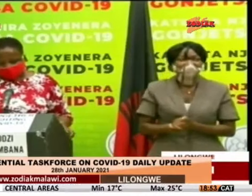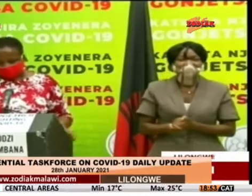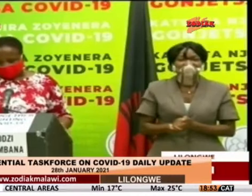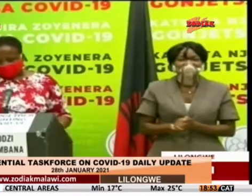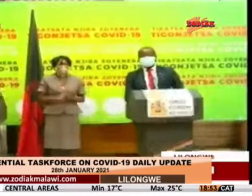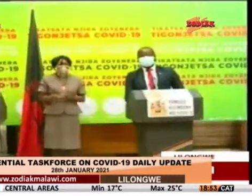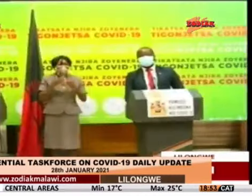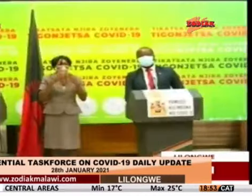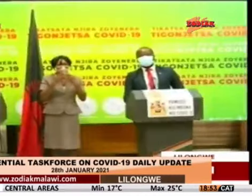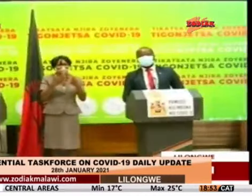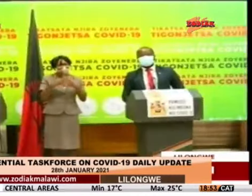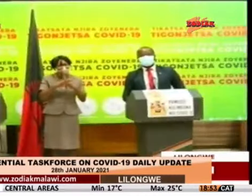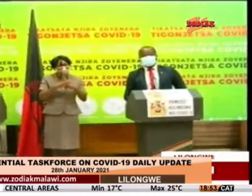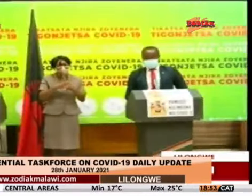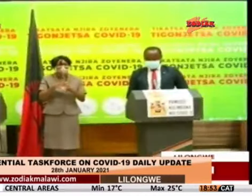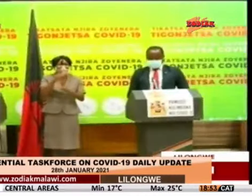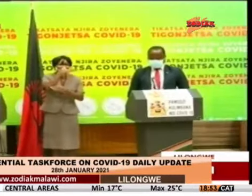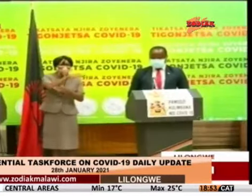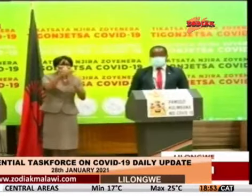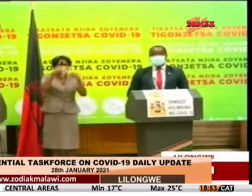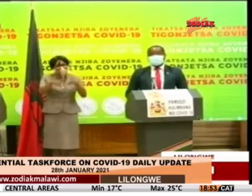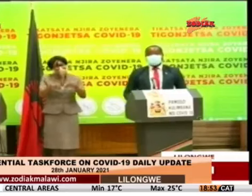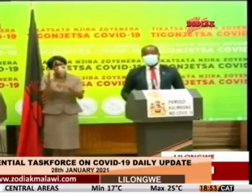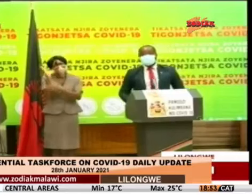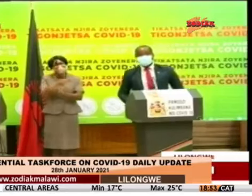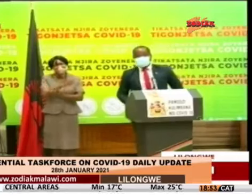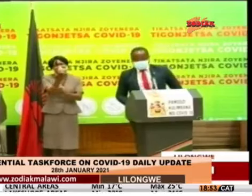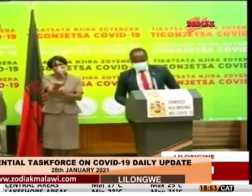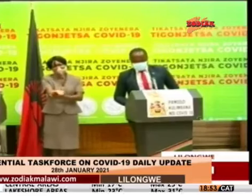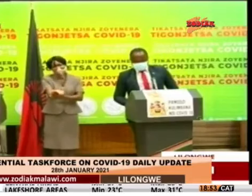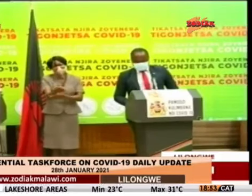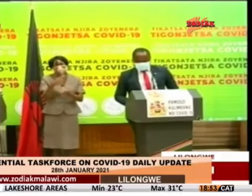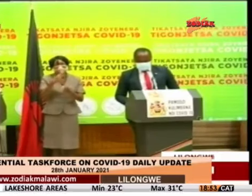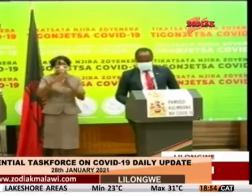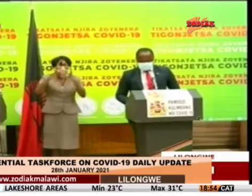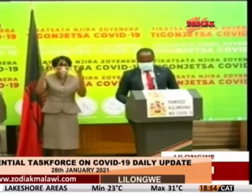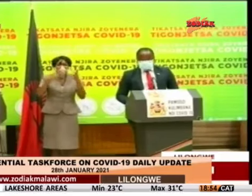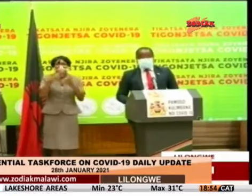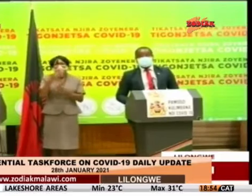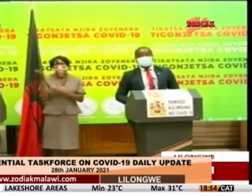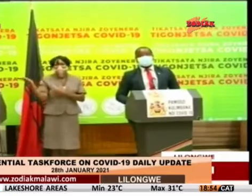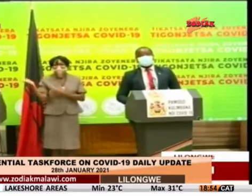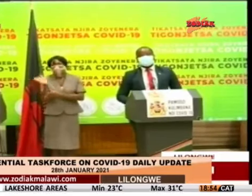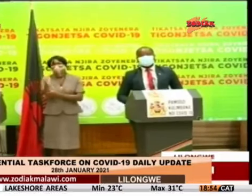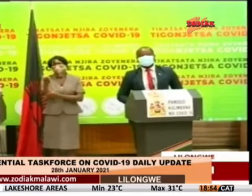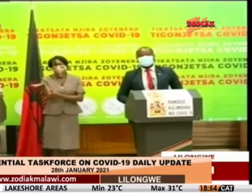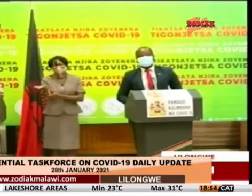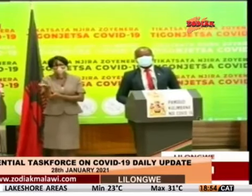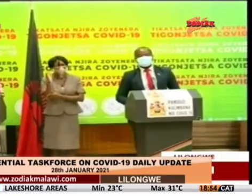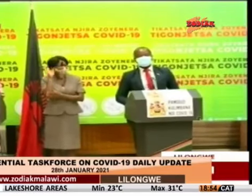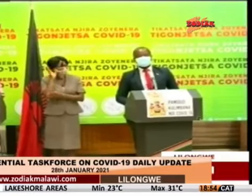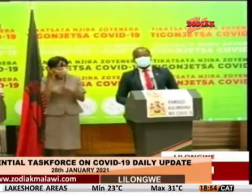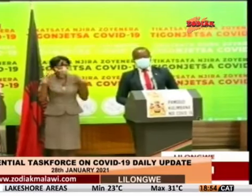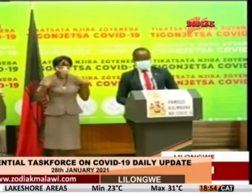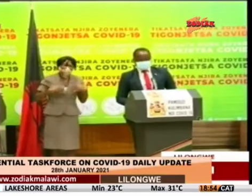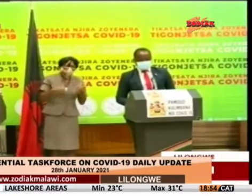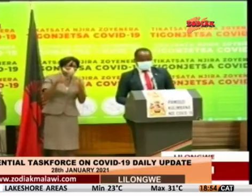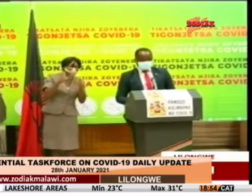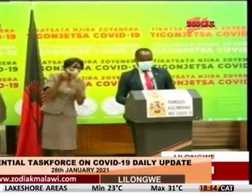22,304 chabwino timalize pamene pamadzulo ano kuti mene thengo wakulu ndiuchakambando nawo chakuti ngati tisakupeza bwino mthupi